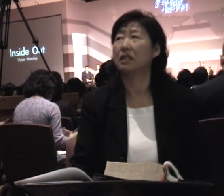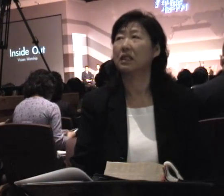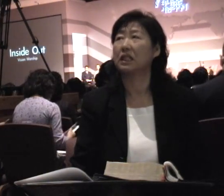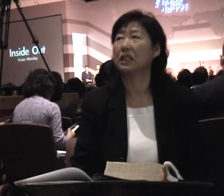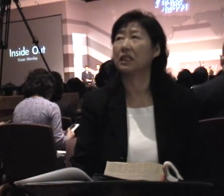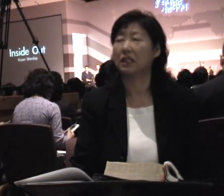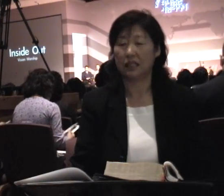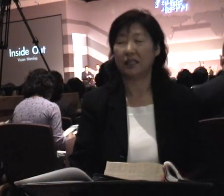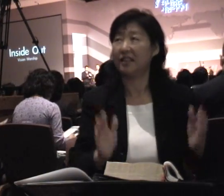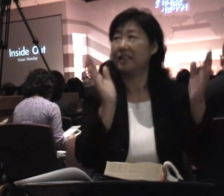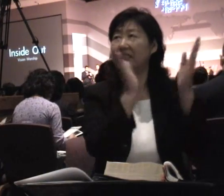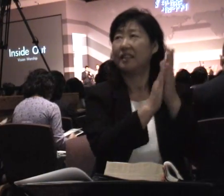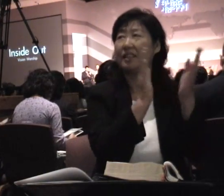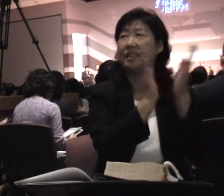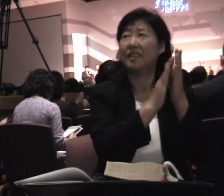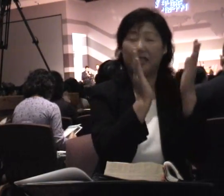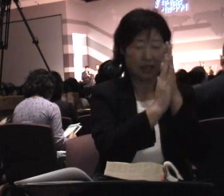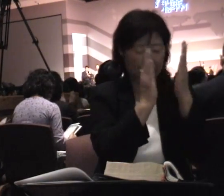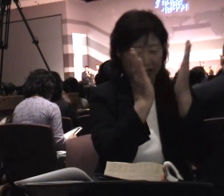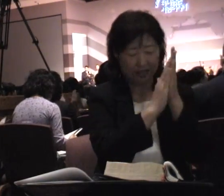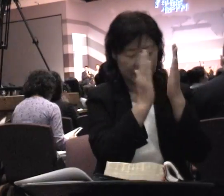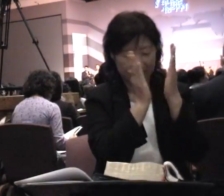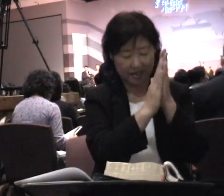수고하신 분들께 감사의 박수 한번 드리겠습니다.